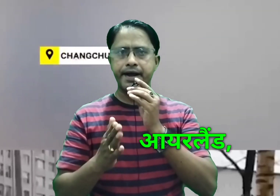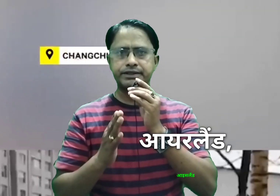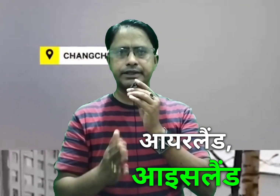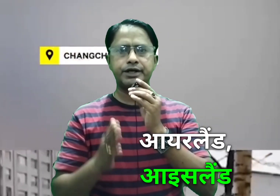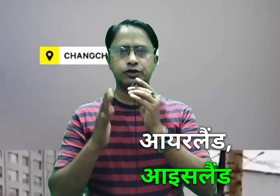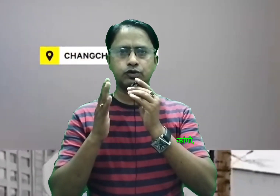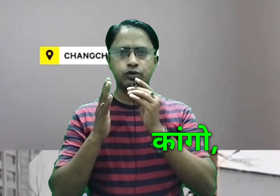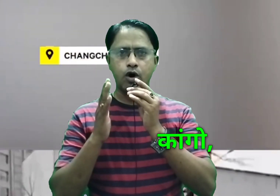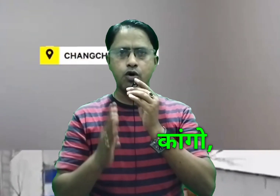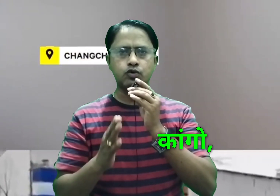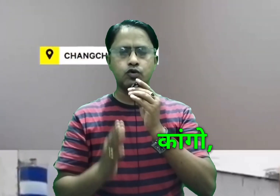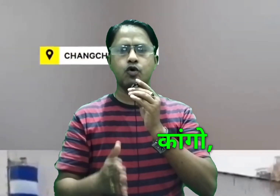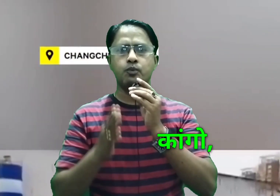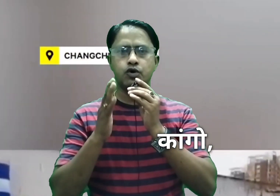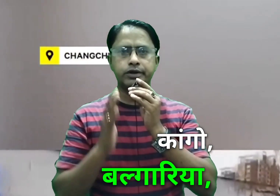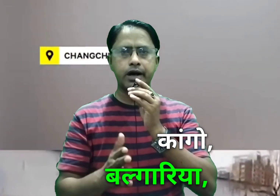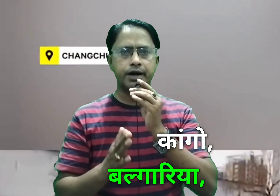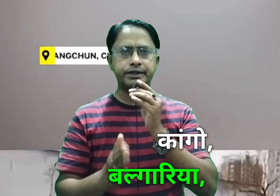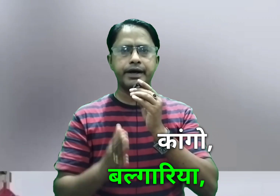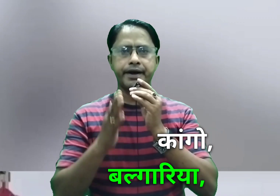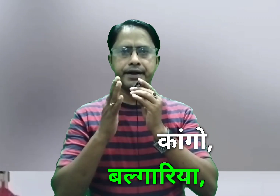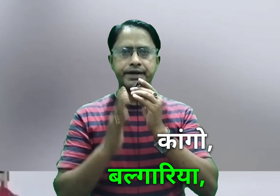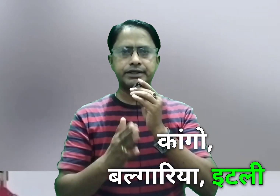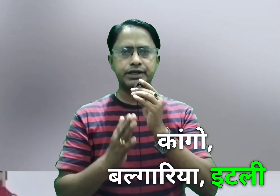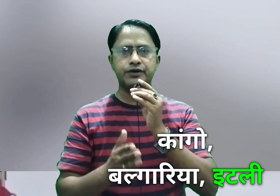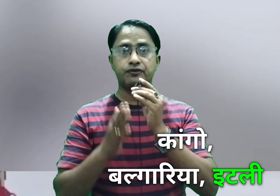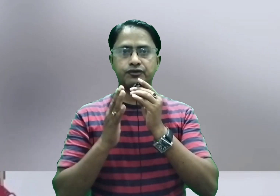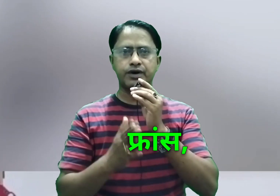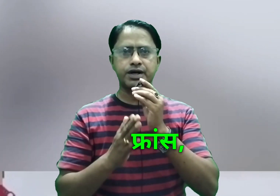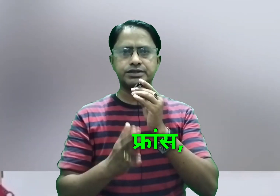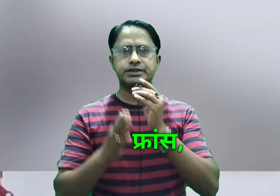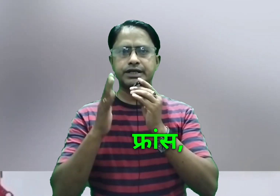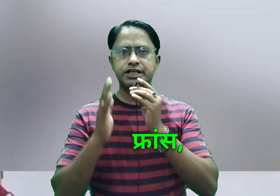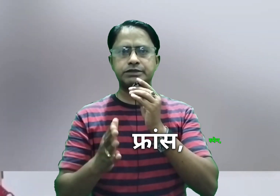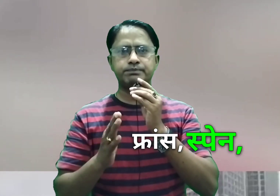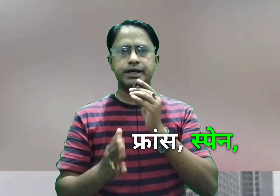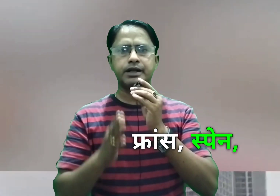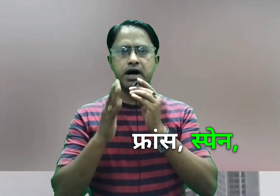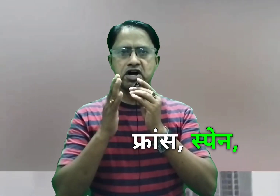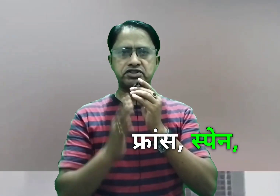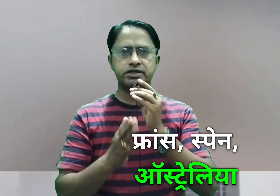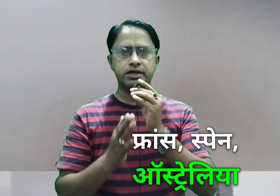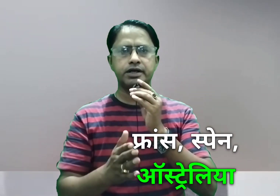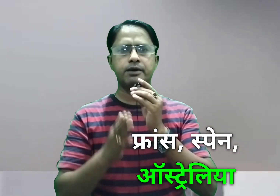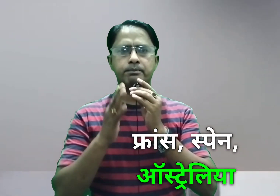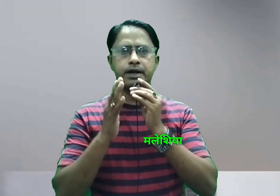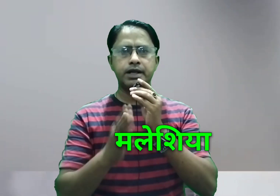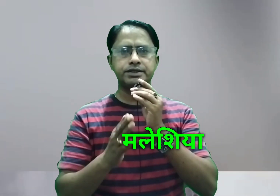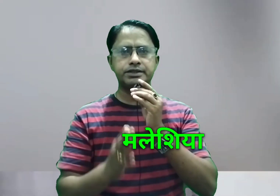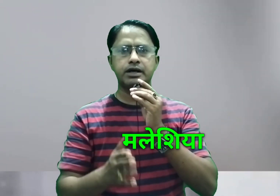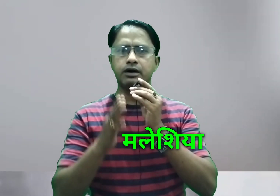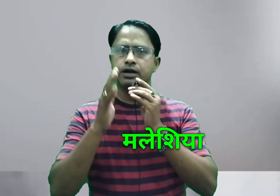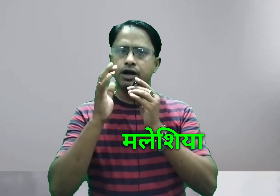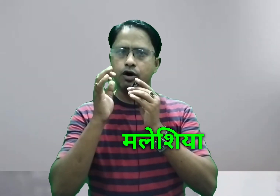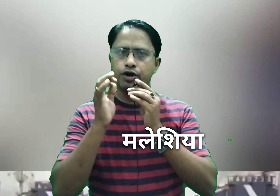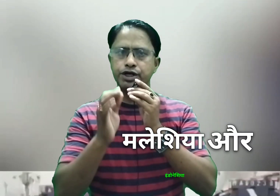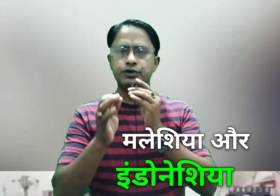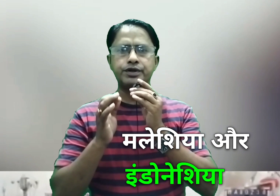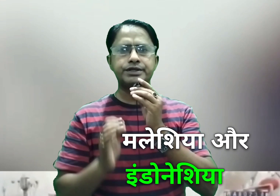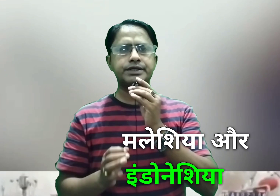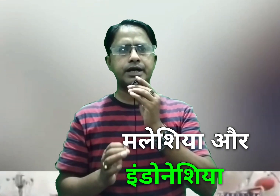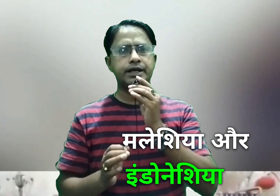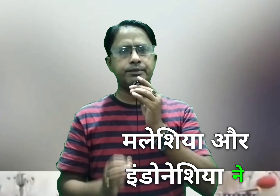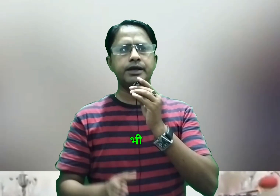आयरलैंड, आइसलैंड, कॉन्गो, बुल्गारिया, इटली, फ्रांस, स्पेन, ऑस्ट्रेलिया, मलेशिया